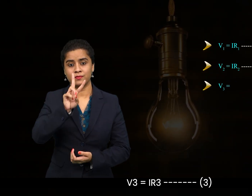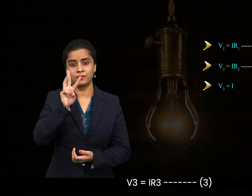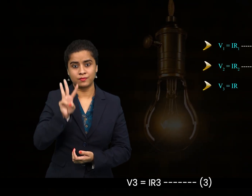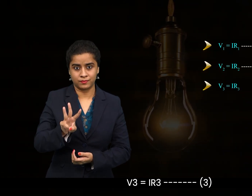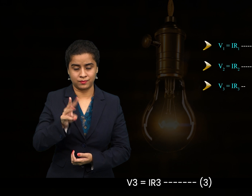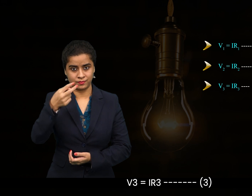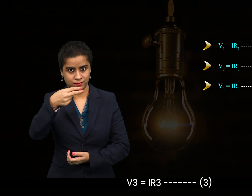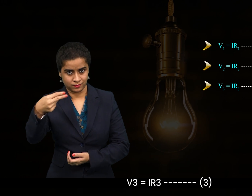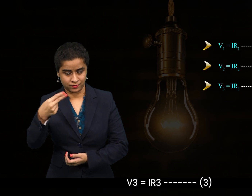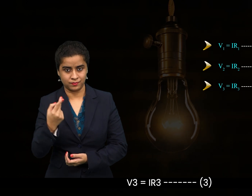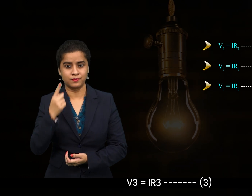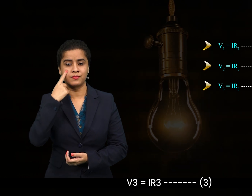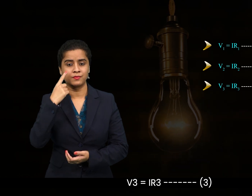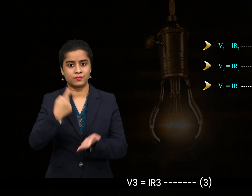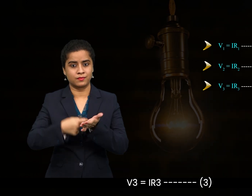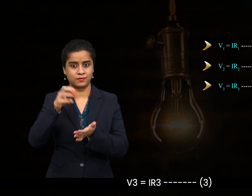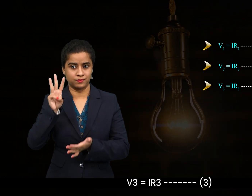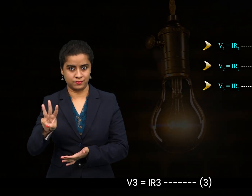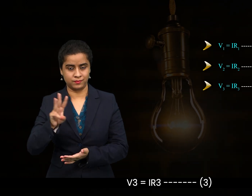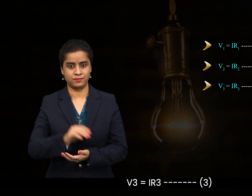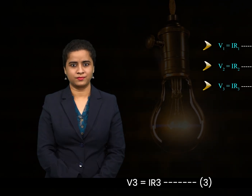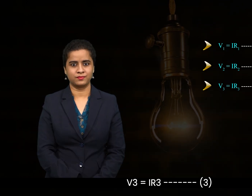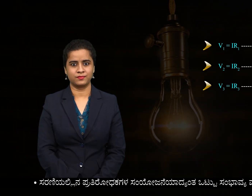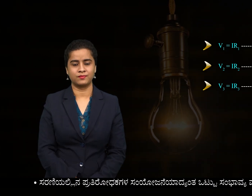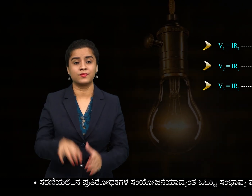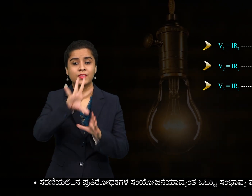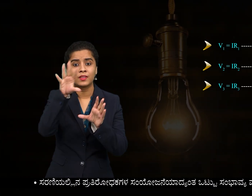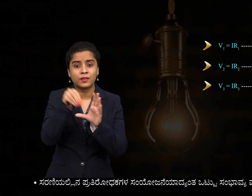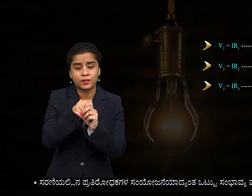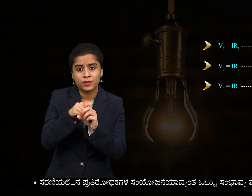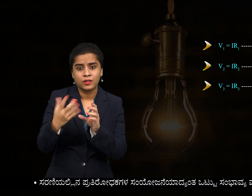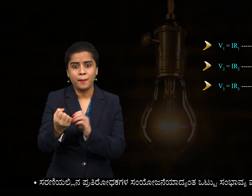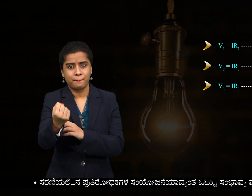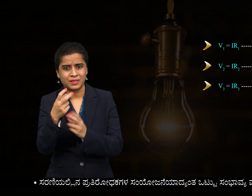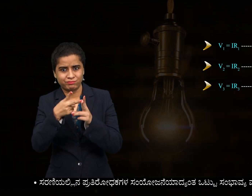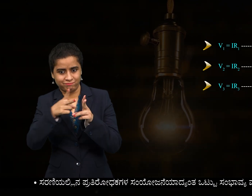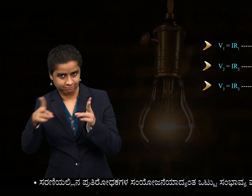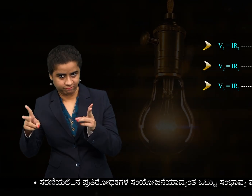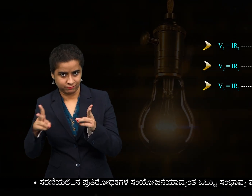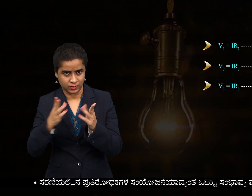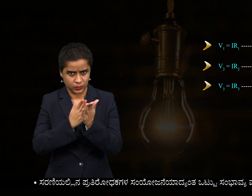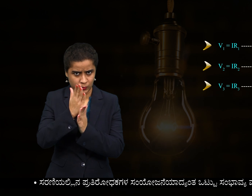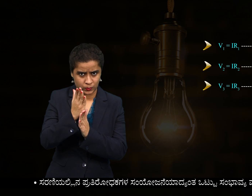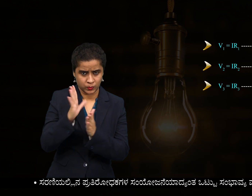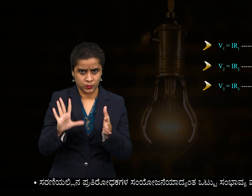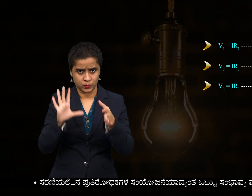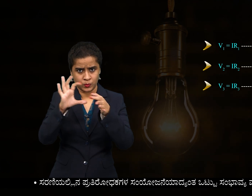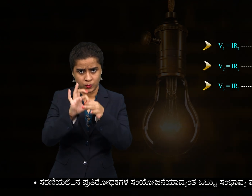V3 is equal to R3 3. ಸರಣಿಯಲ್ಲಿನ ಪ್ರತಿರೋಧಕಗಳ